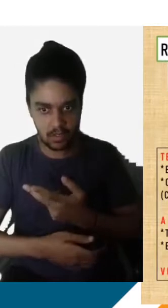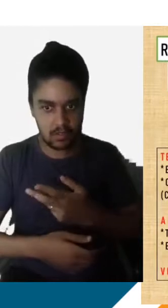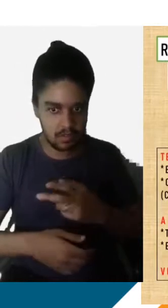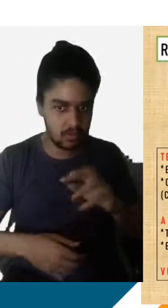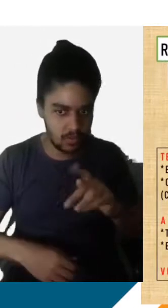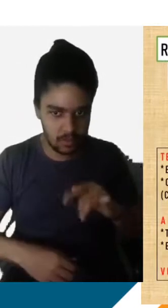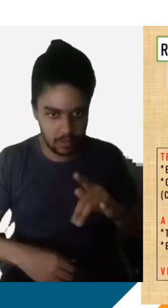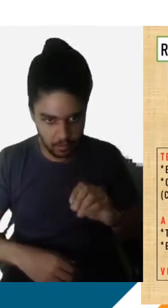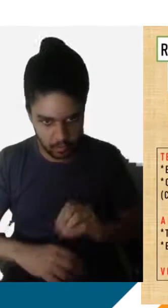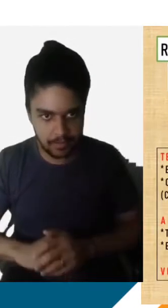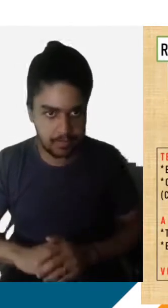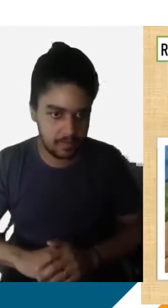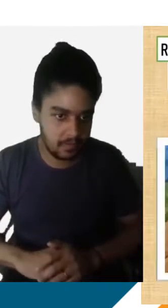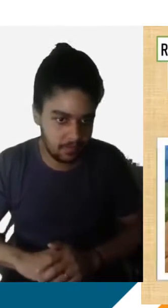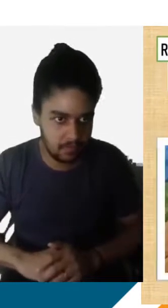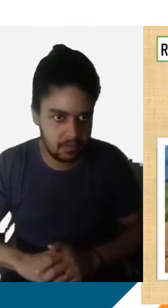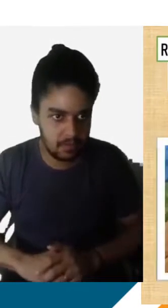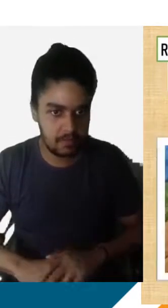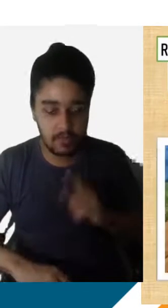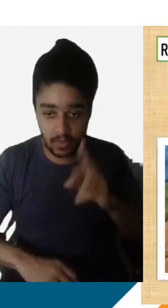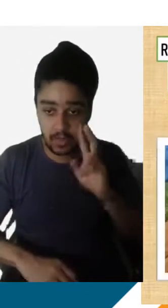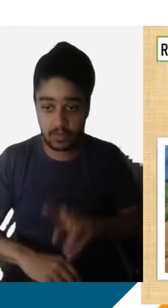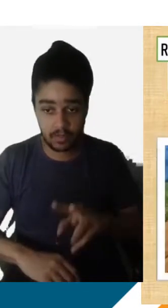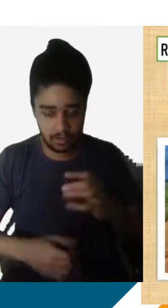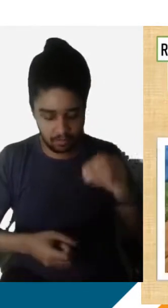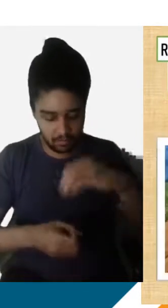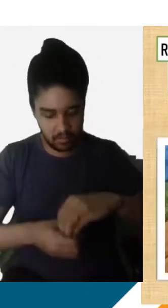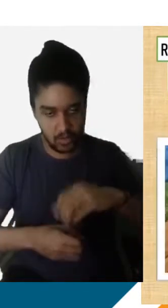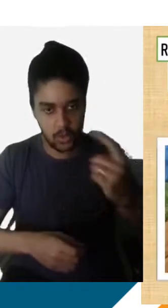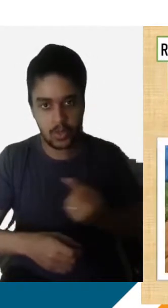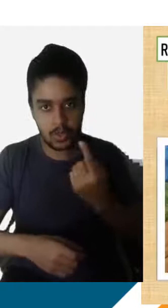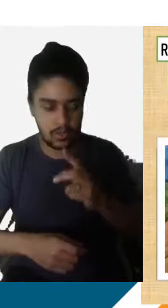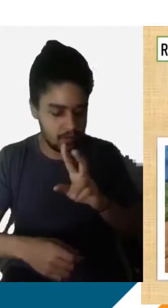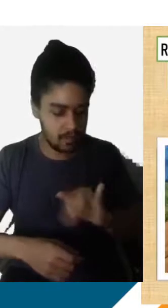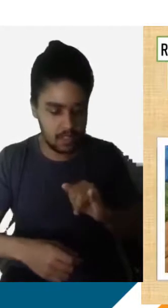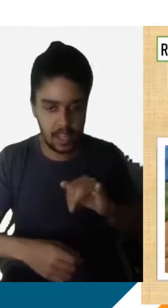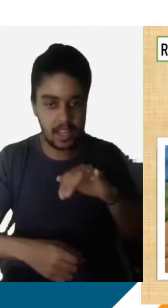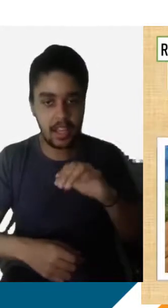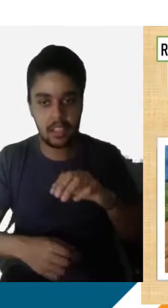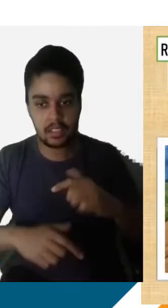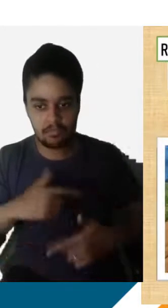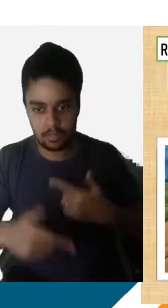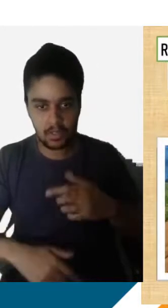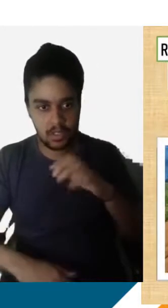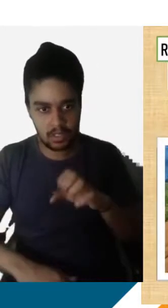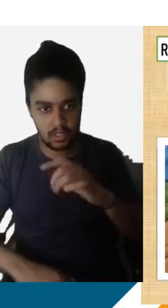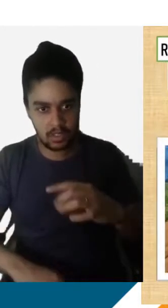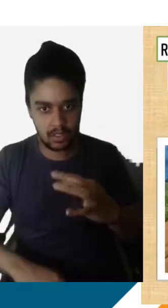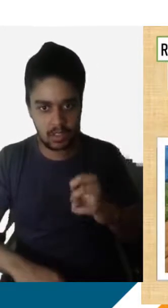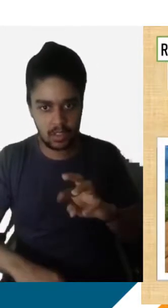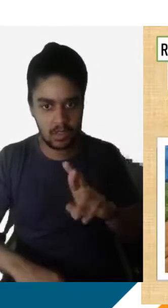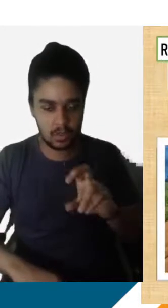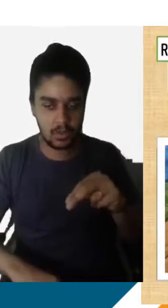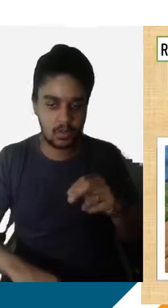produzida no hipocentro. Tudo bem? Visto agora os agentes internos, nós vamos para os agentes externos ou